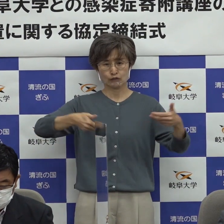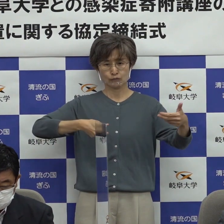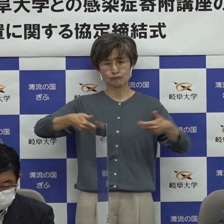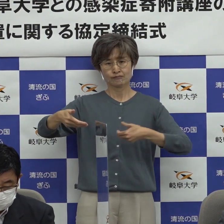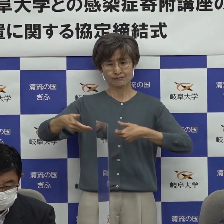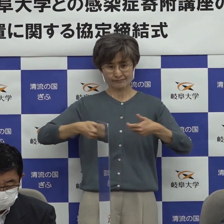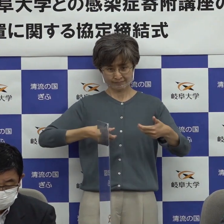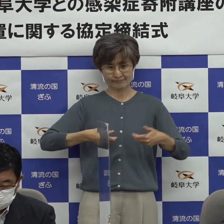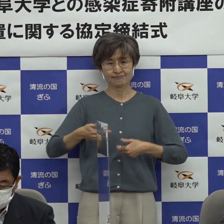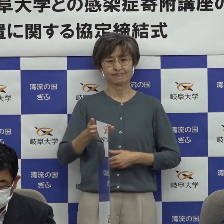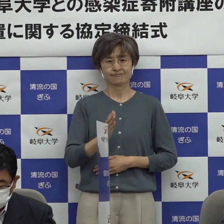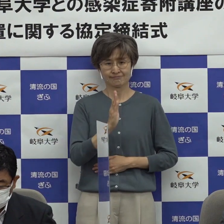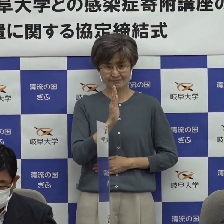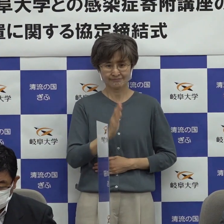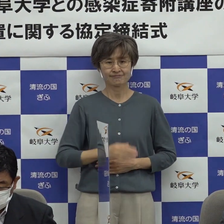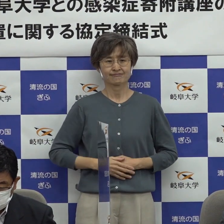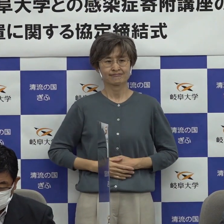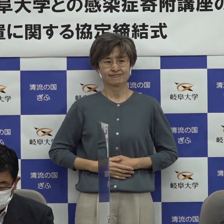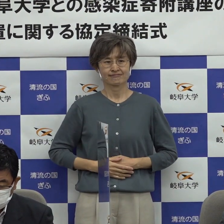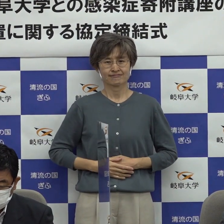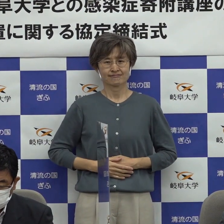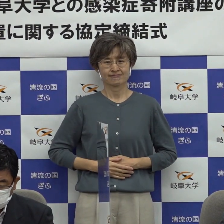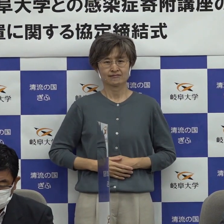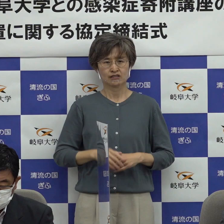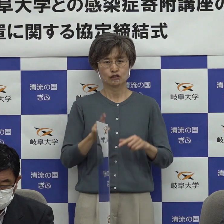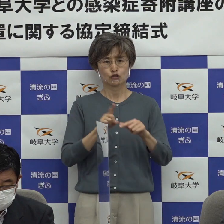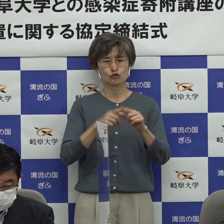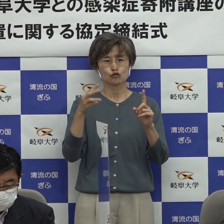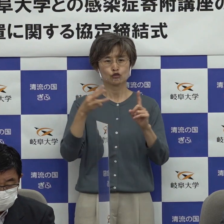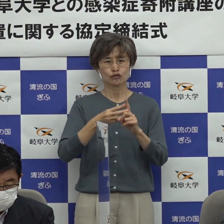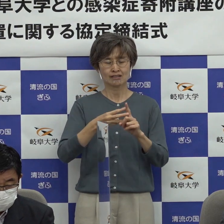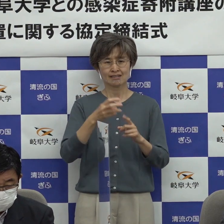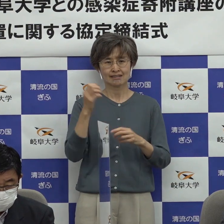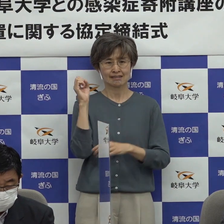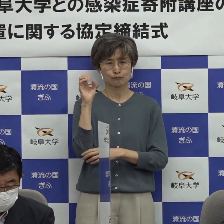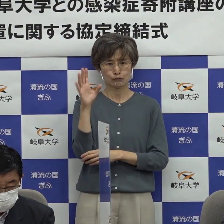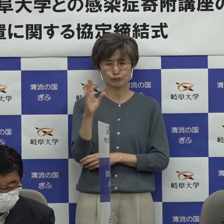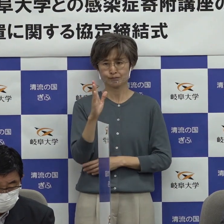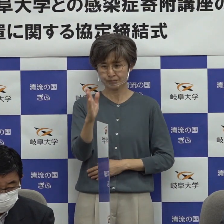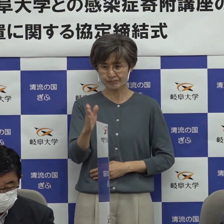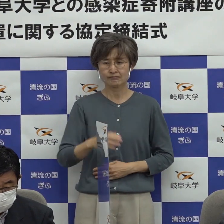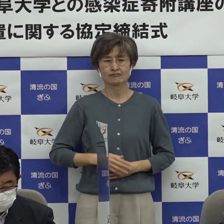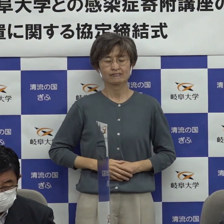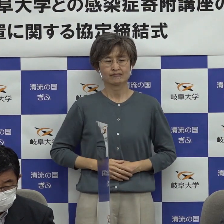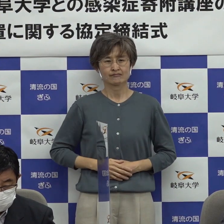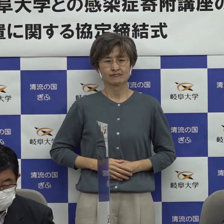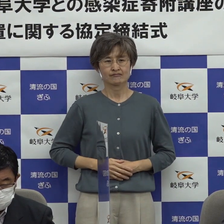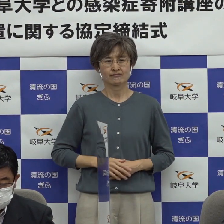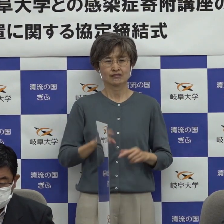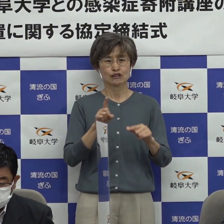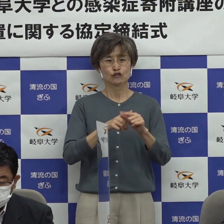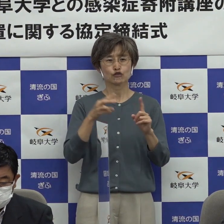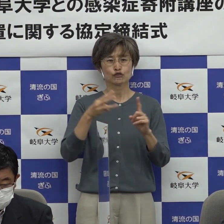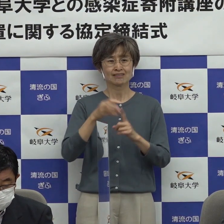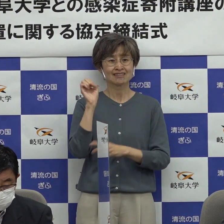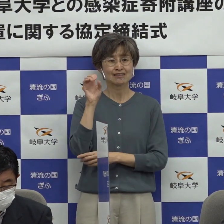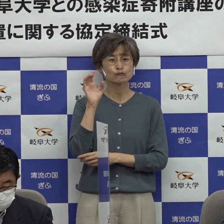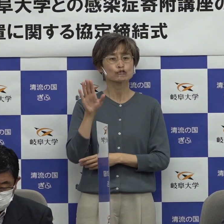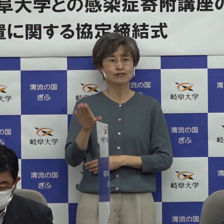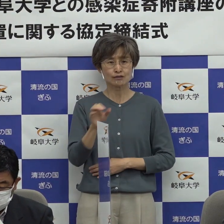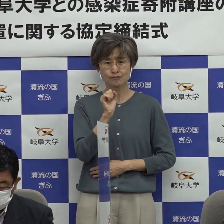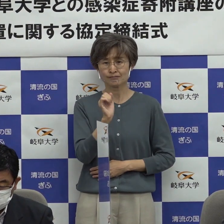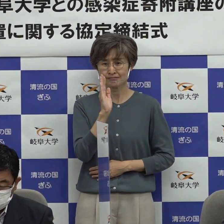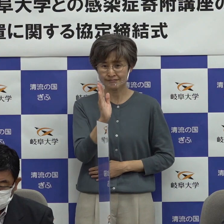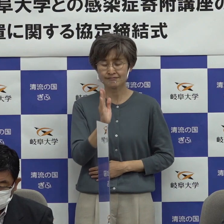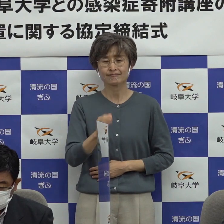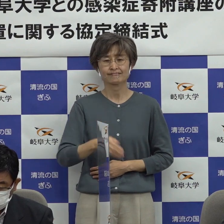ご質問をお受けいたします。幹事社中日新聞さん、お願いいたします。 中日新聞の安久です。よろしくお願いいたします。